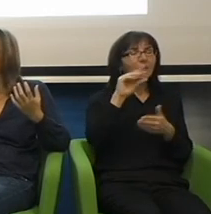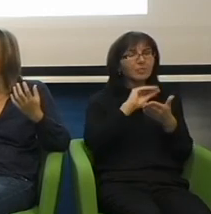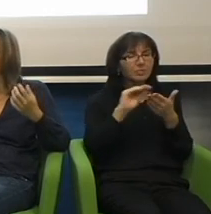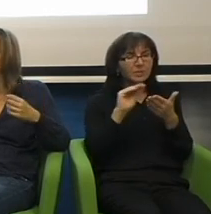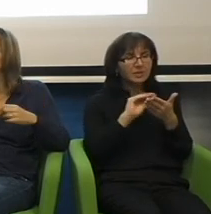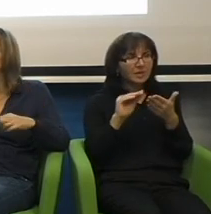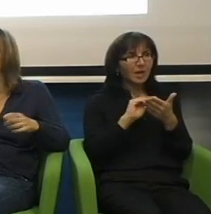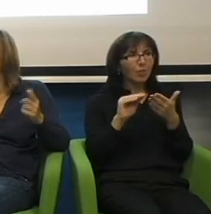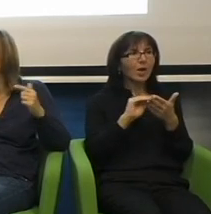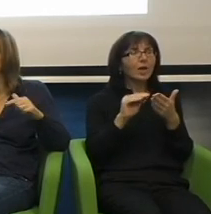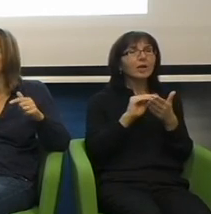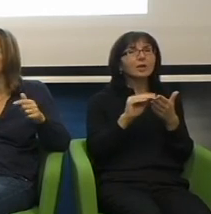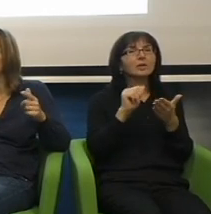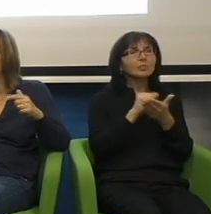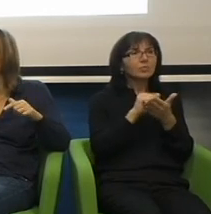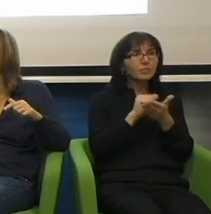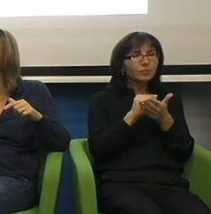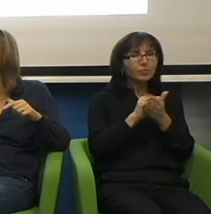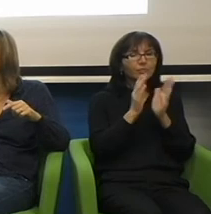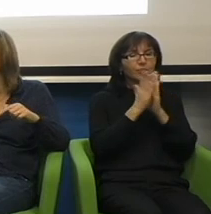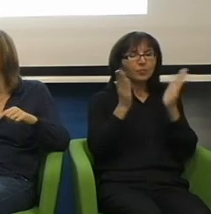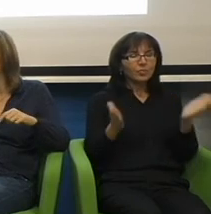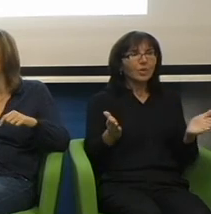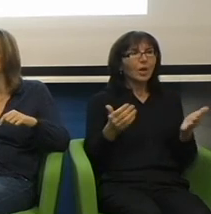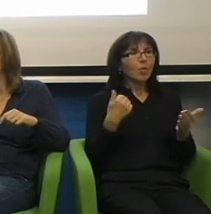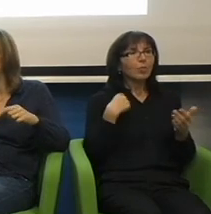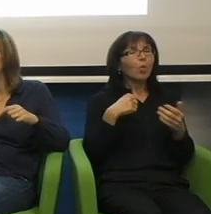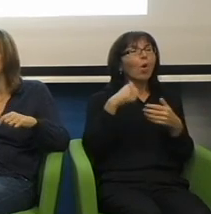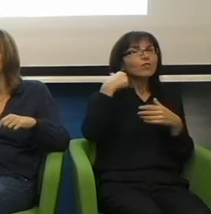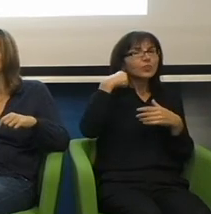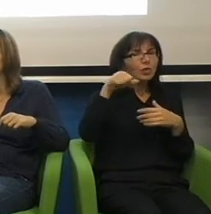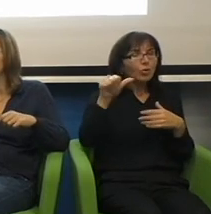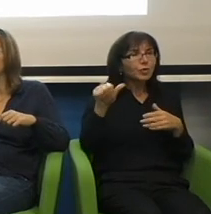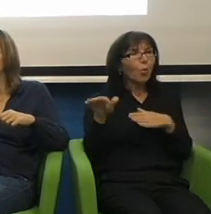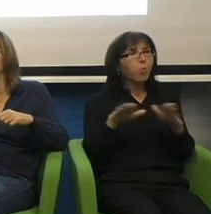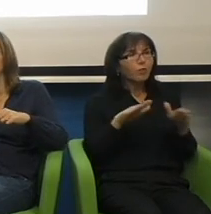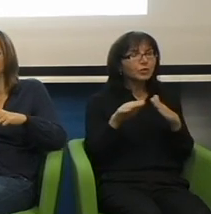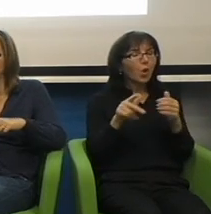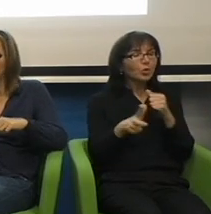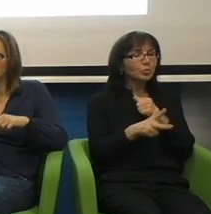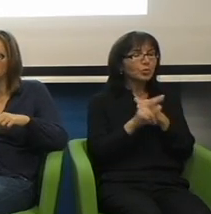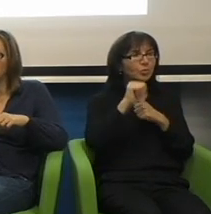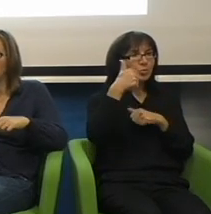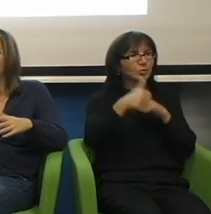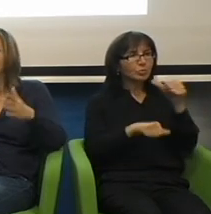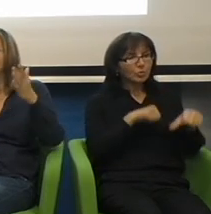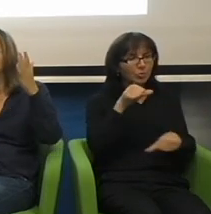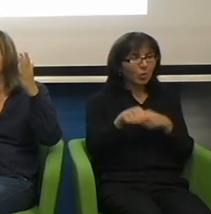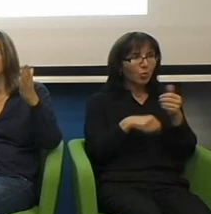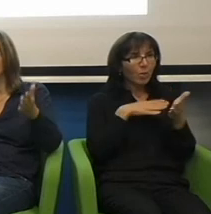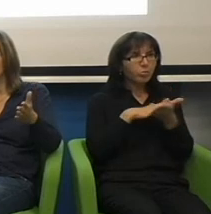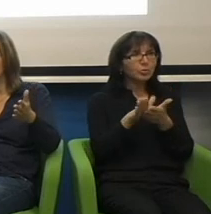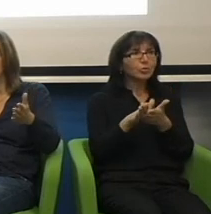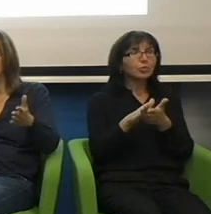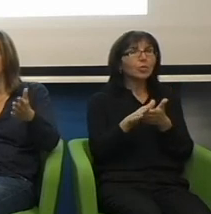wtedy? On się został zdjęty z polityki, no ale ukazał się w Tygodniku Powszechnym. W 81 roku, na początku 81 roku. Na